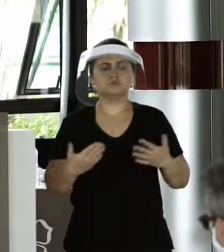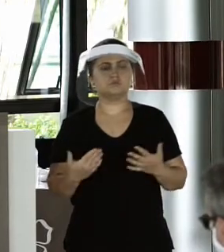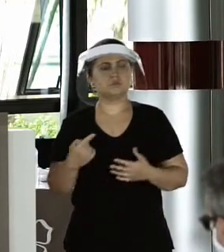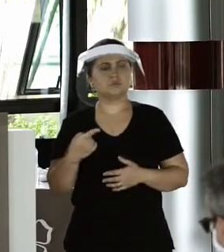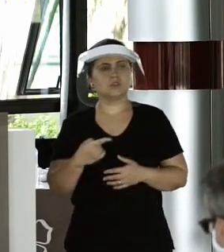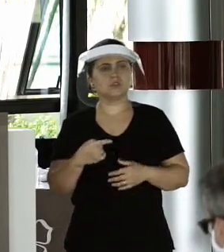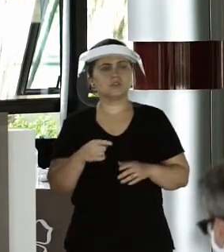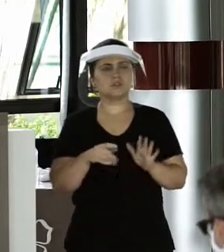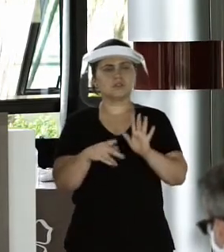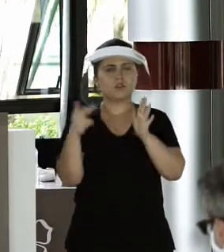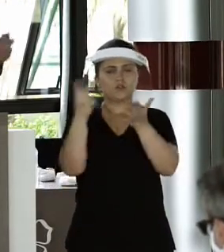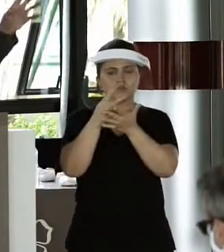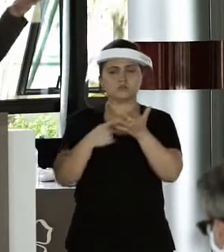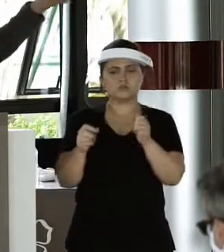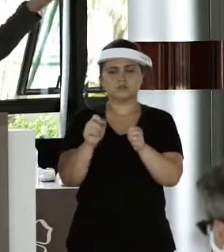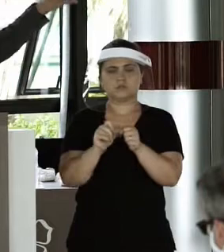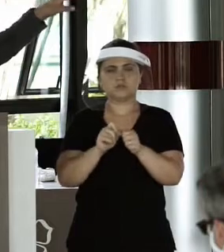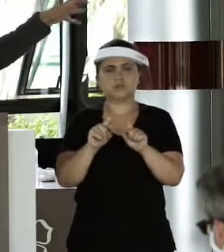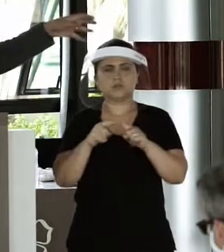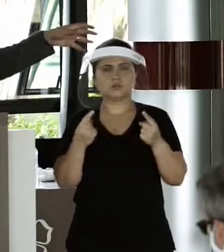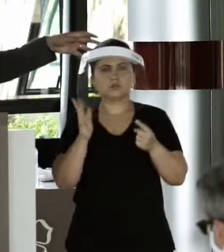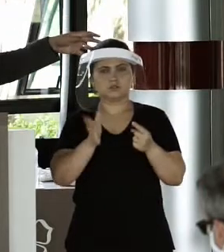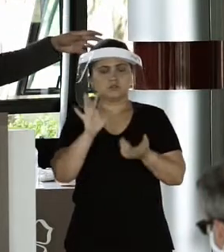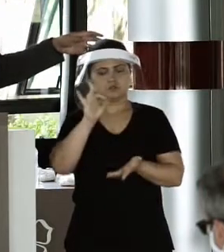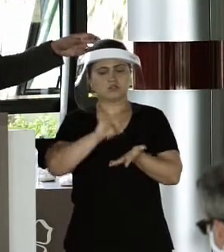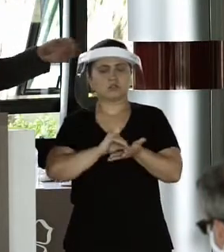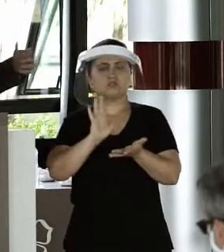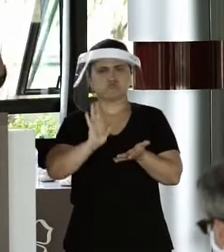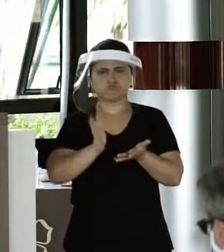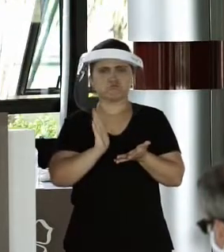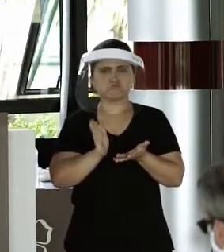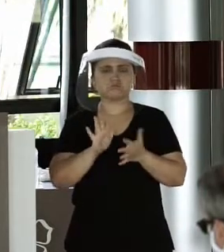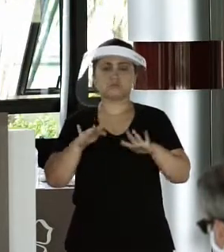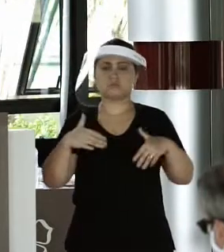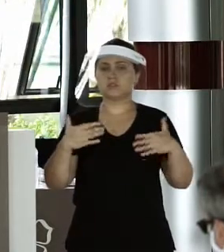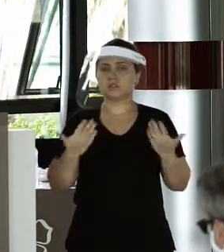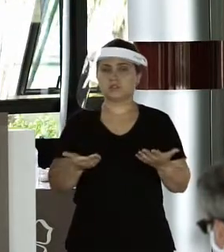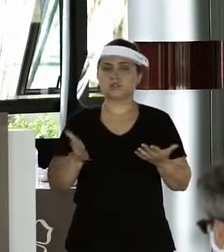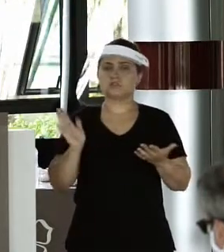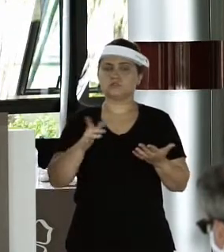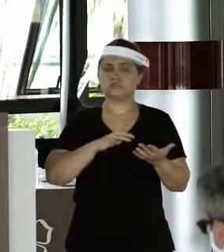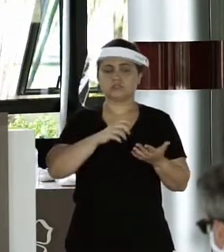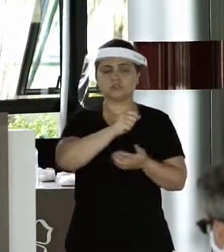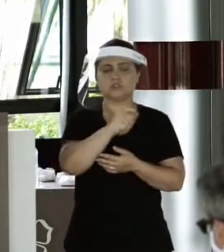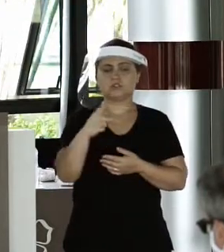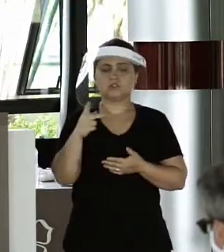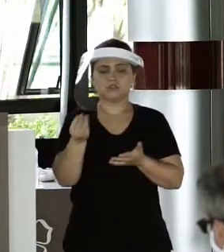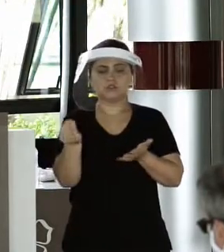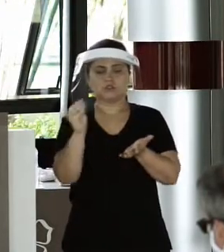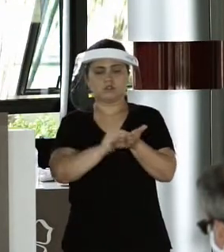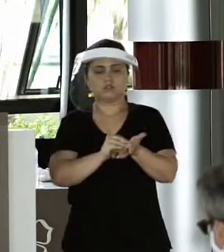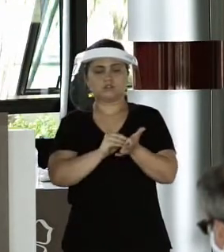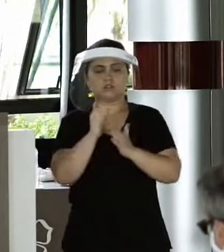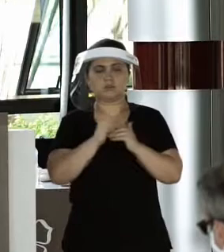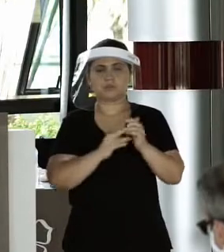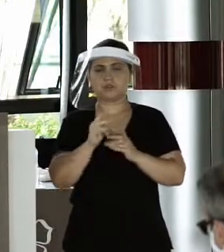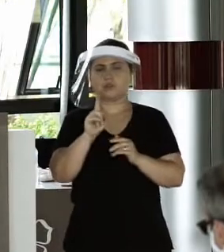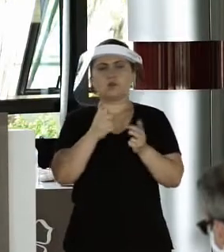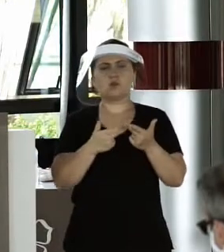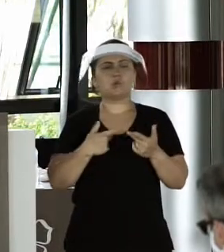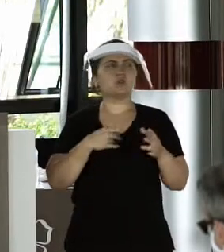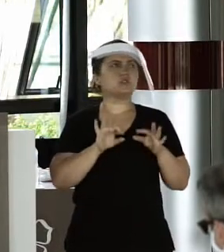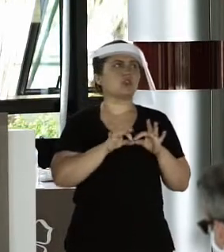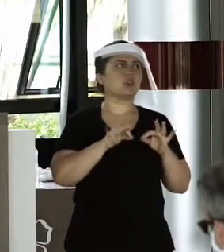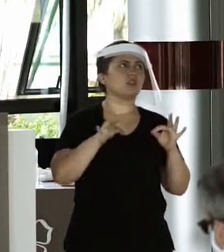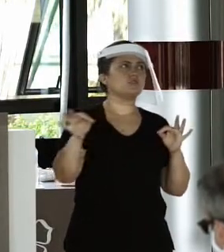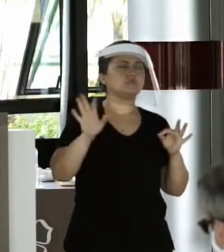Isso é uma animação, tá, gente? Mas isso já está consolidado. Então, já existem aplicações disso. Então, não é uma coisa que está